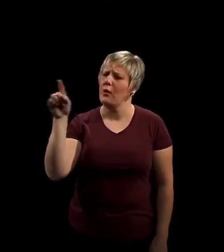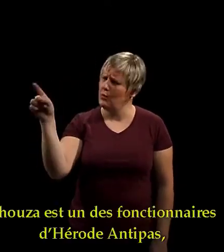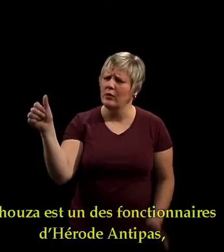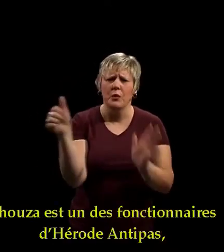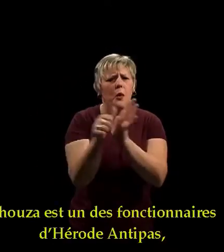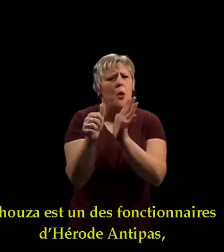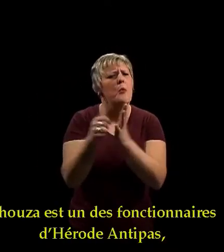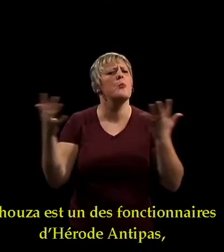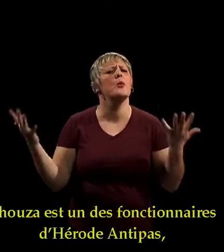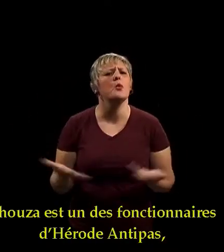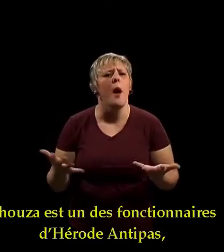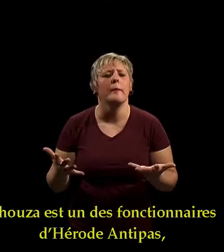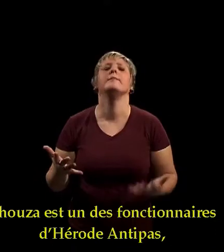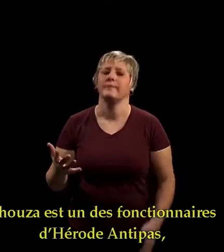Chouza est un des fonctionnaires d'Hérode Antipas.